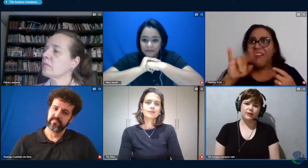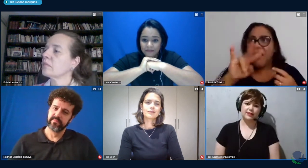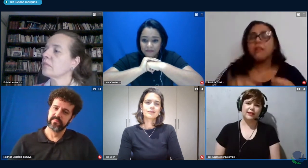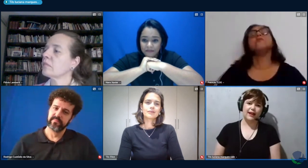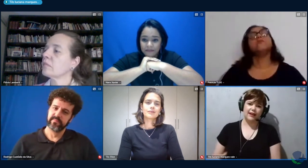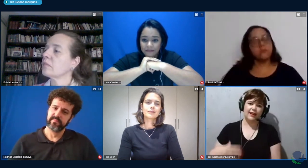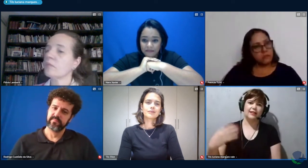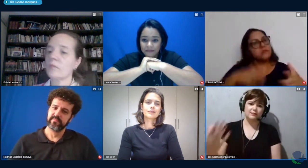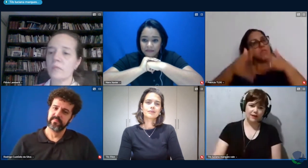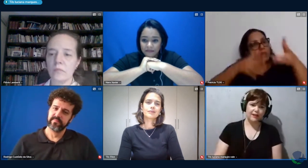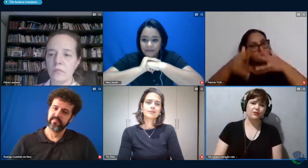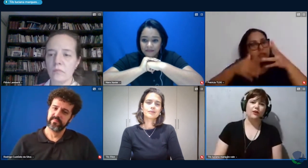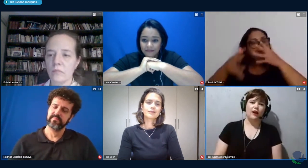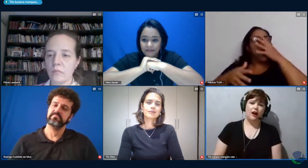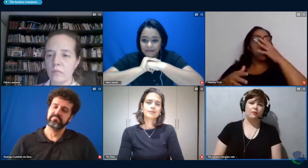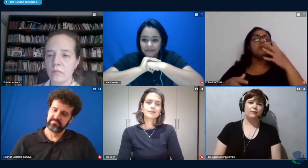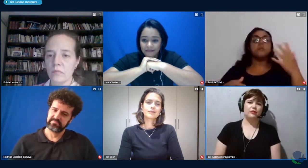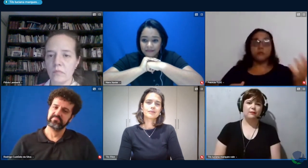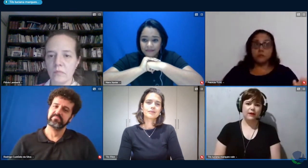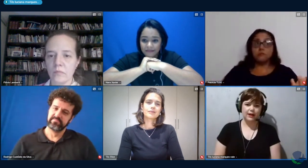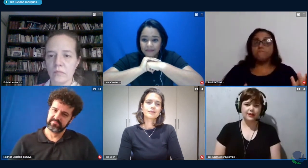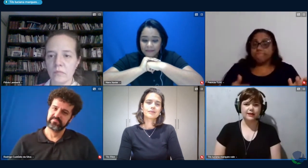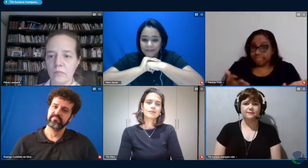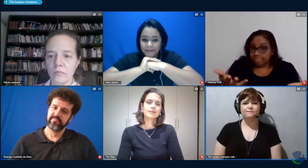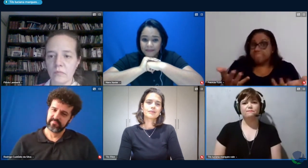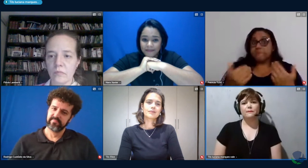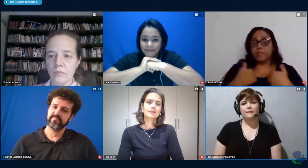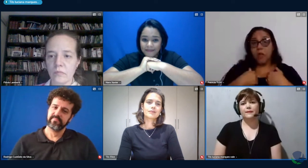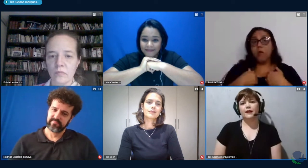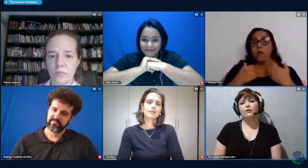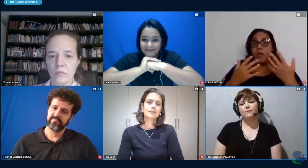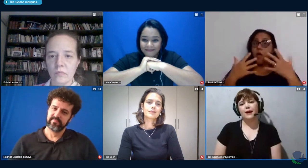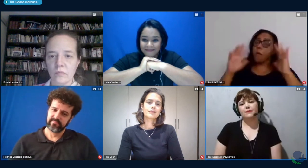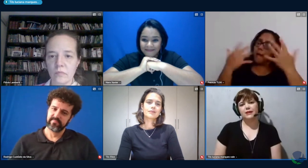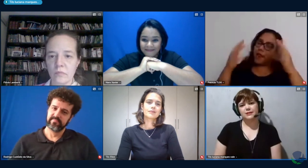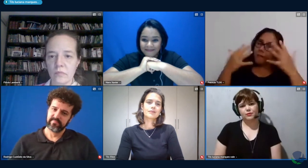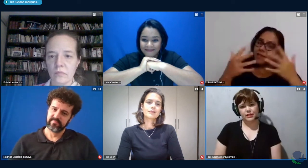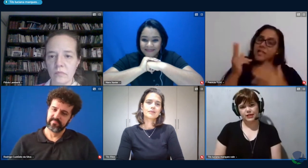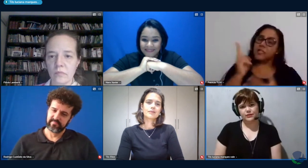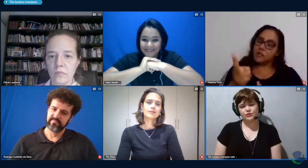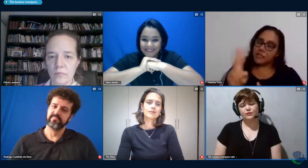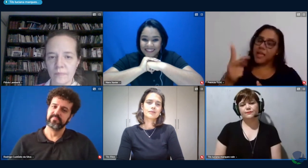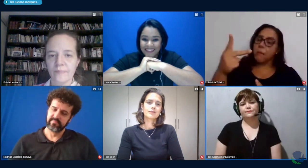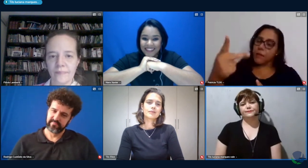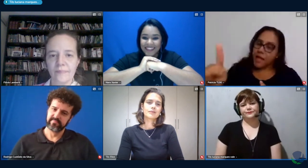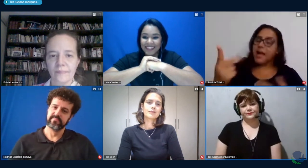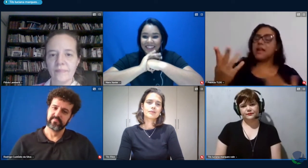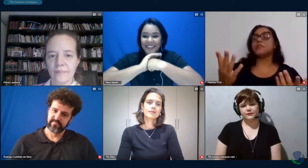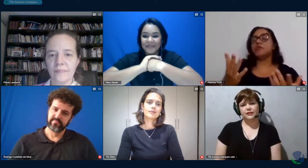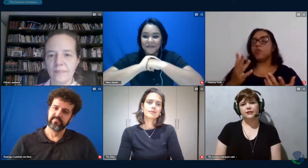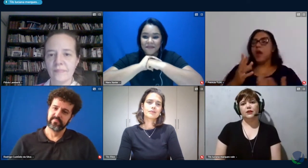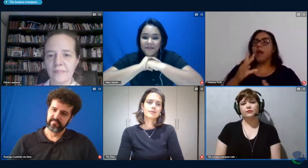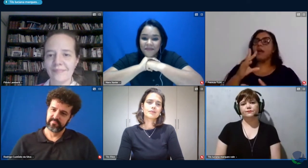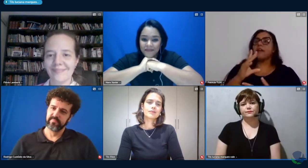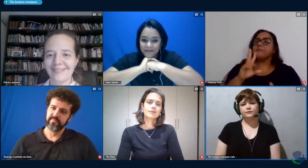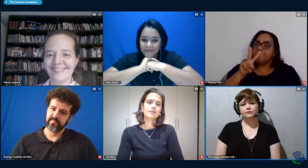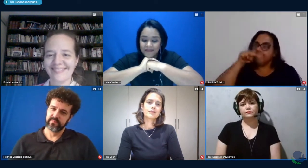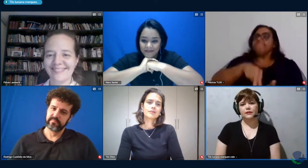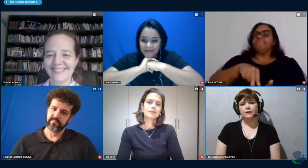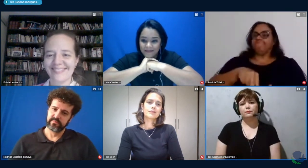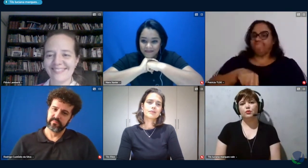não vou apresentar em respeito ao membro da banca, então parabéns por isso,